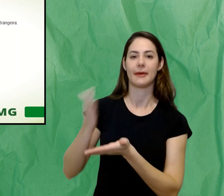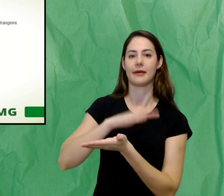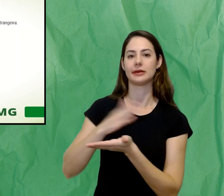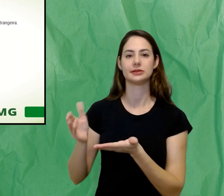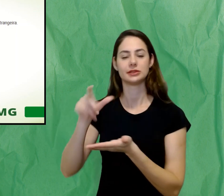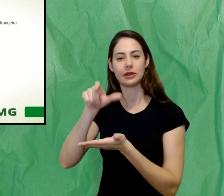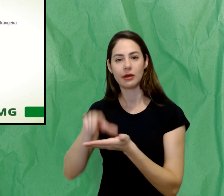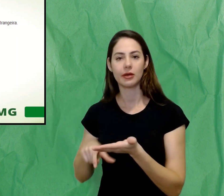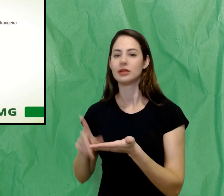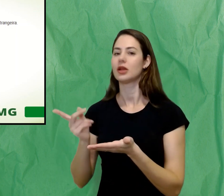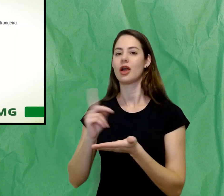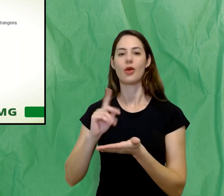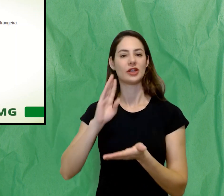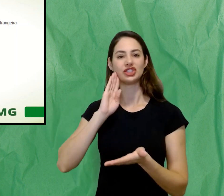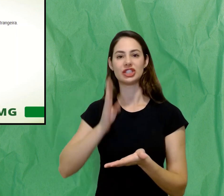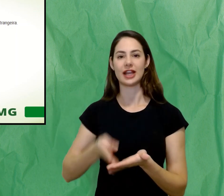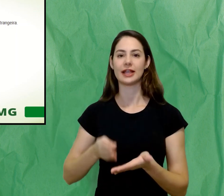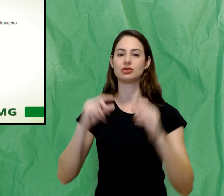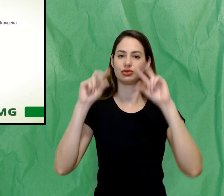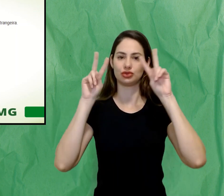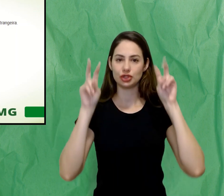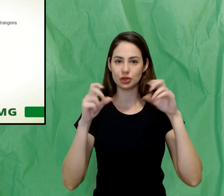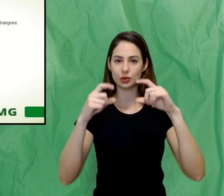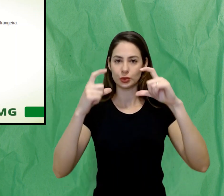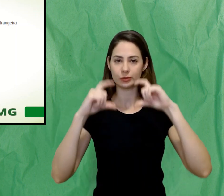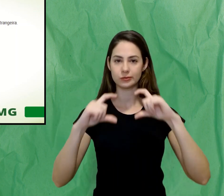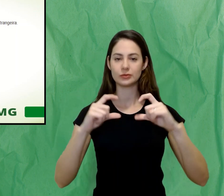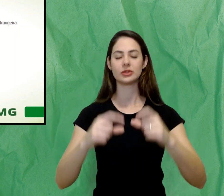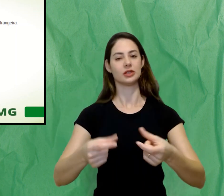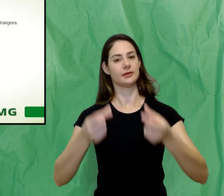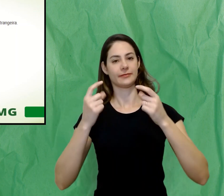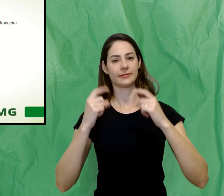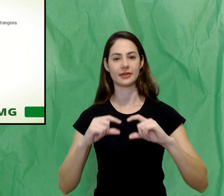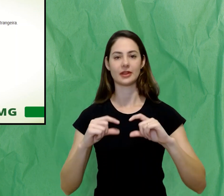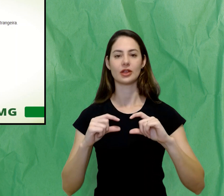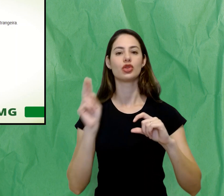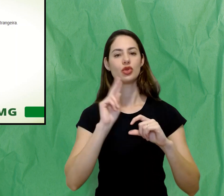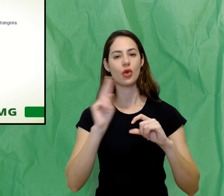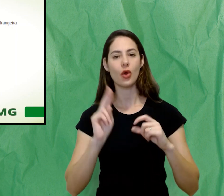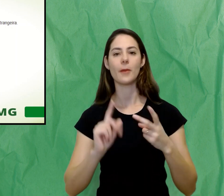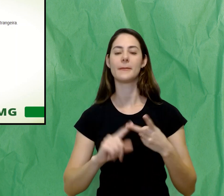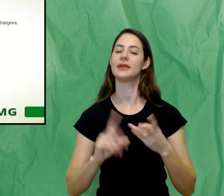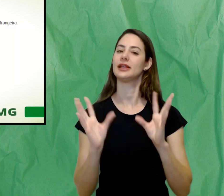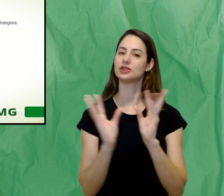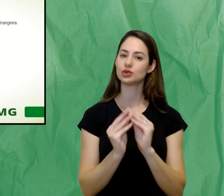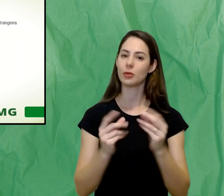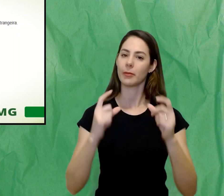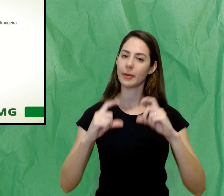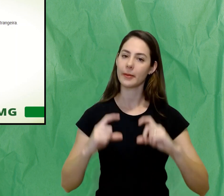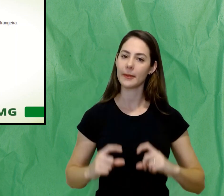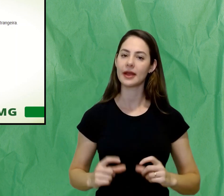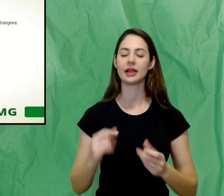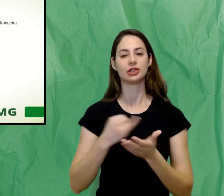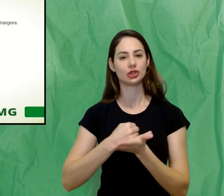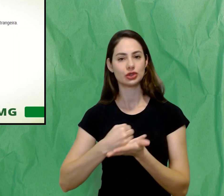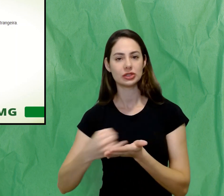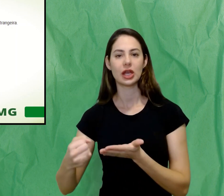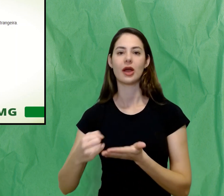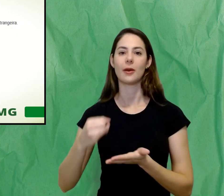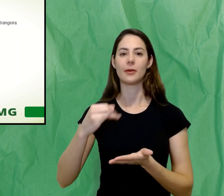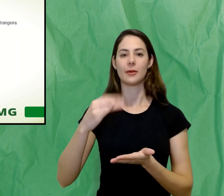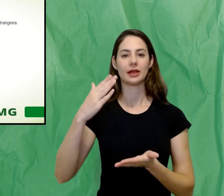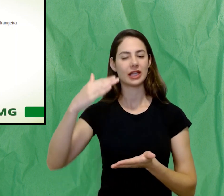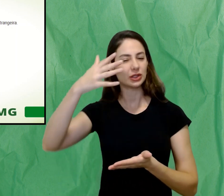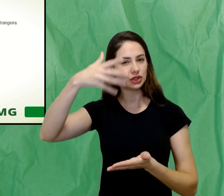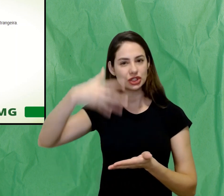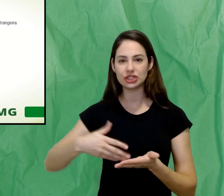material, um documento corrido, né? Então, você coloca o título, já vem o nome do autor, o resumo embaixo, a introdução. Então, ele é em